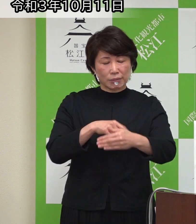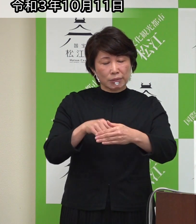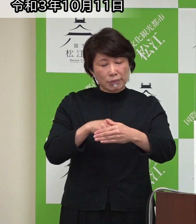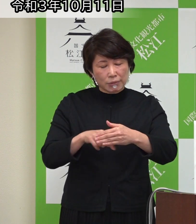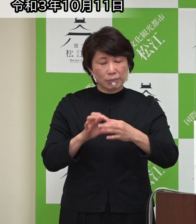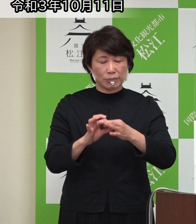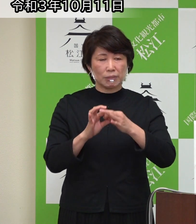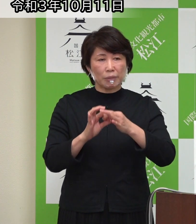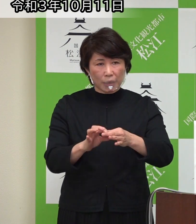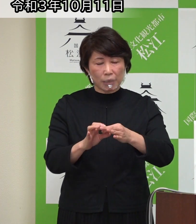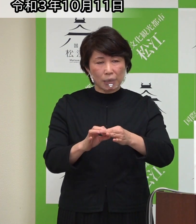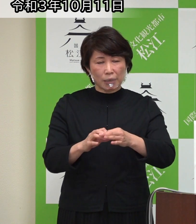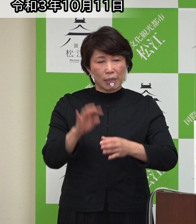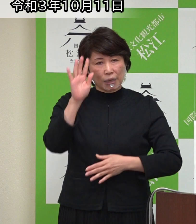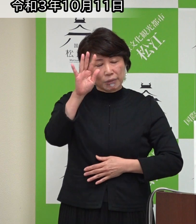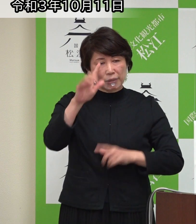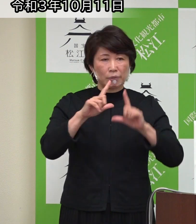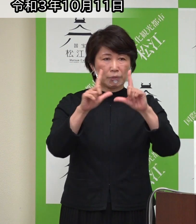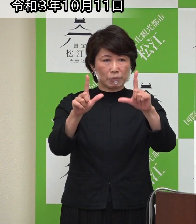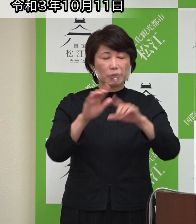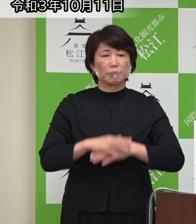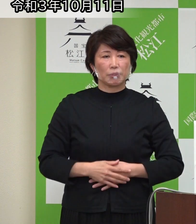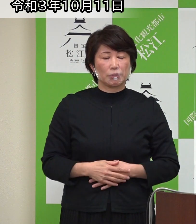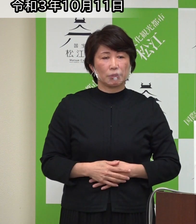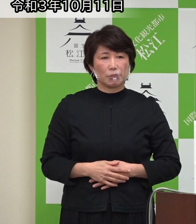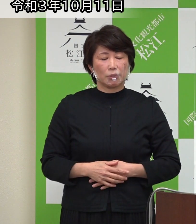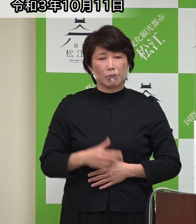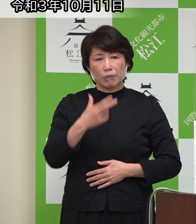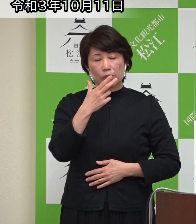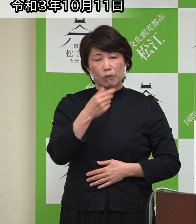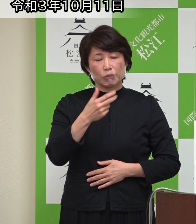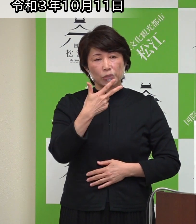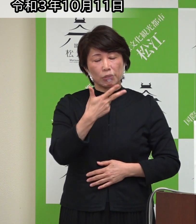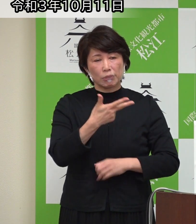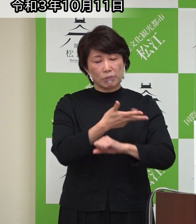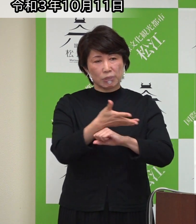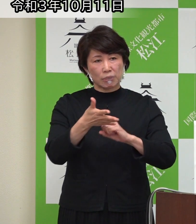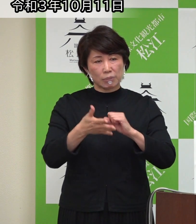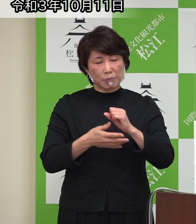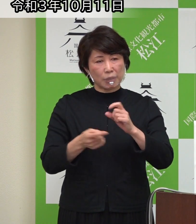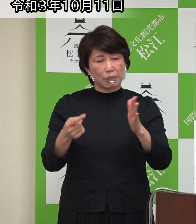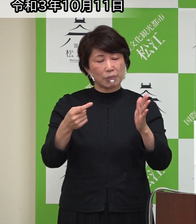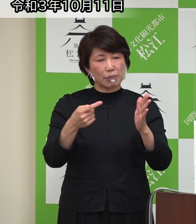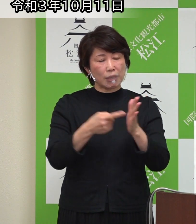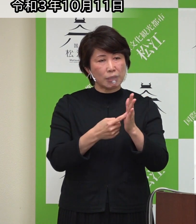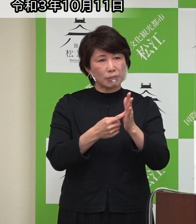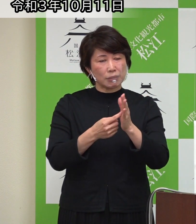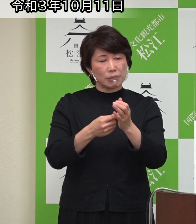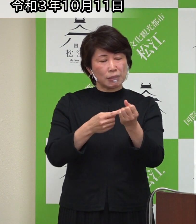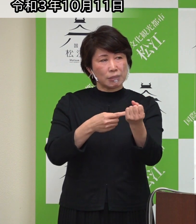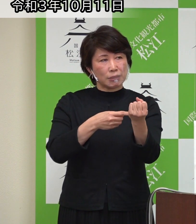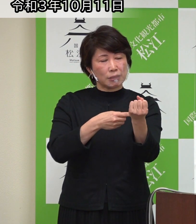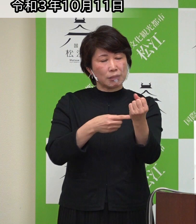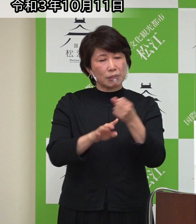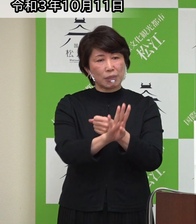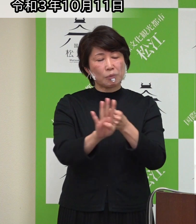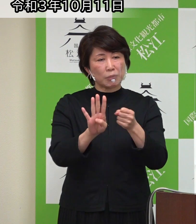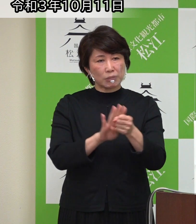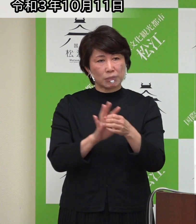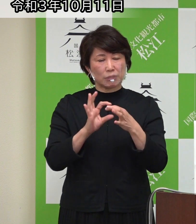ました。それとですね、福島第一原発の、視察に関しまして伺います